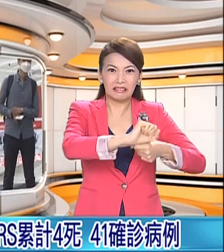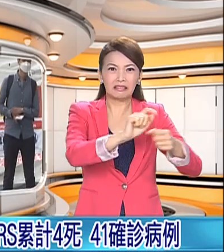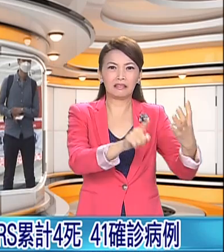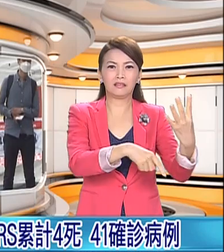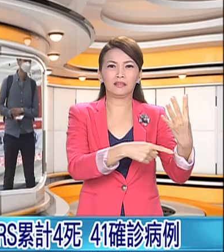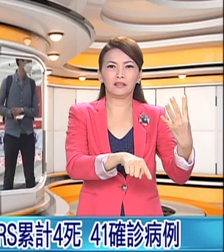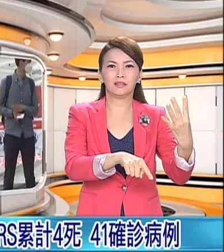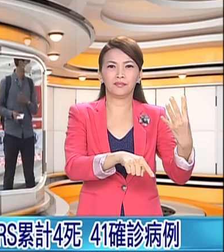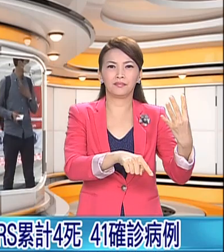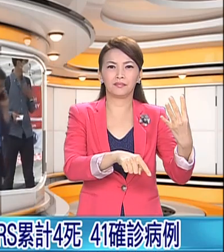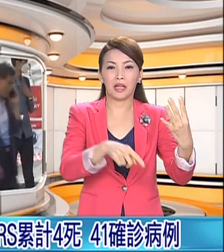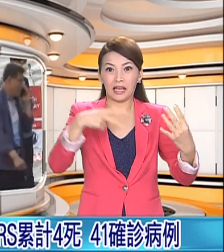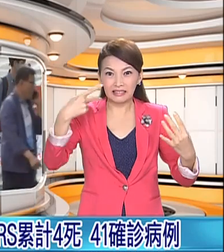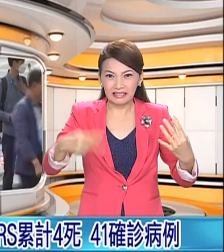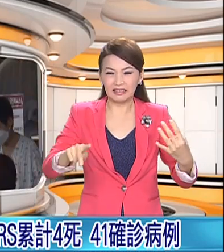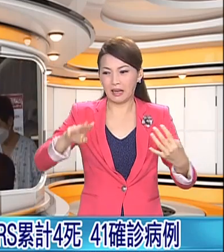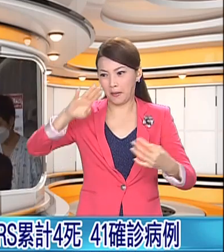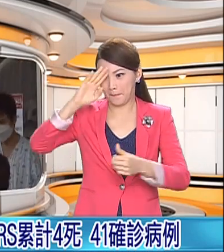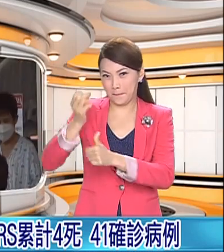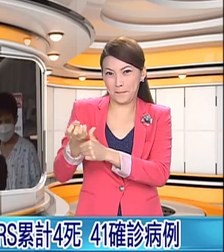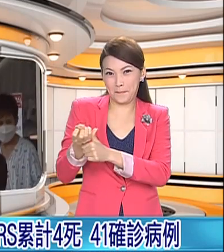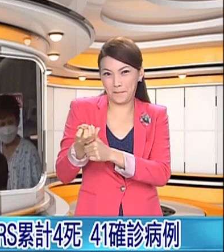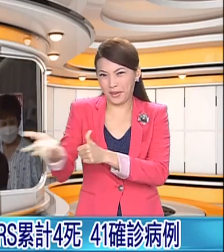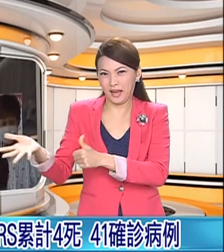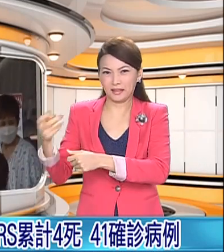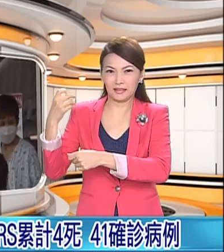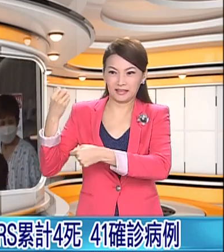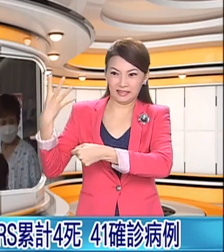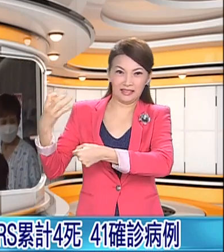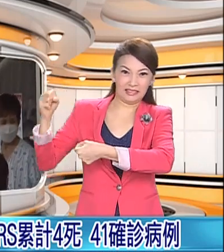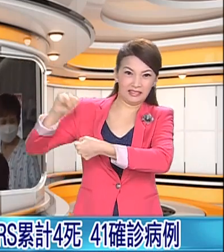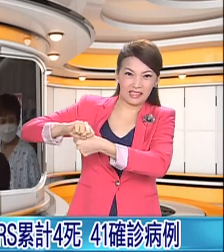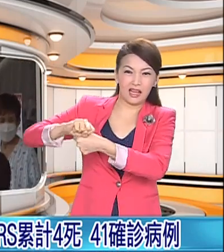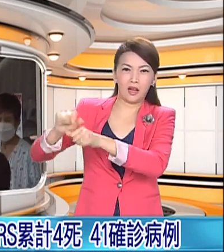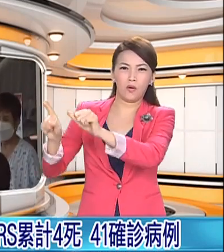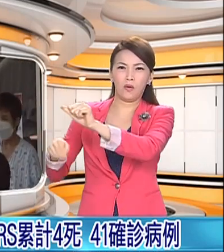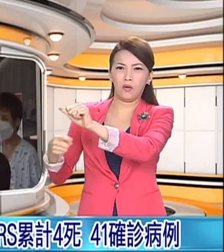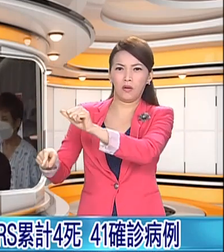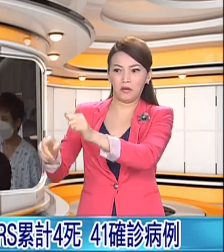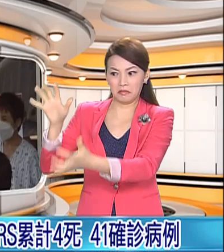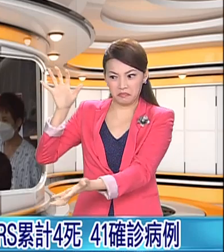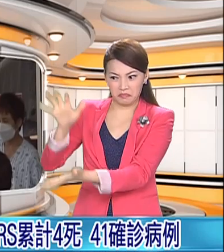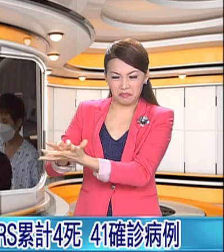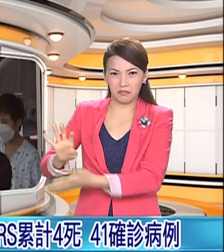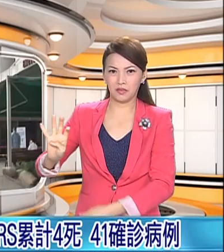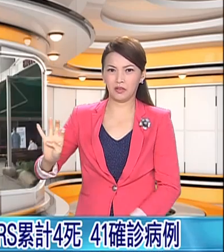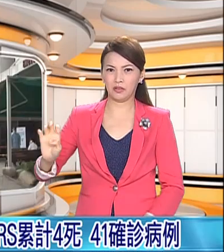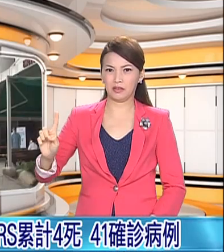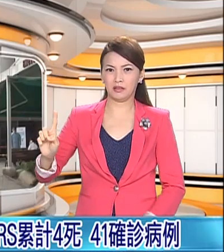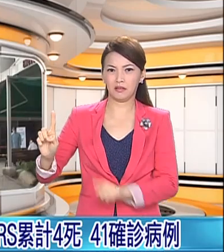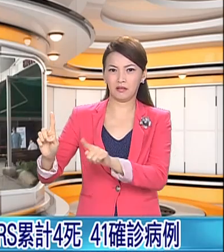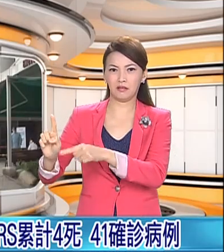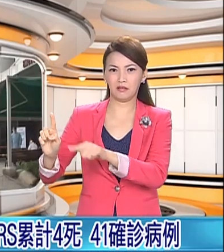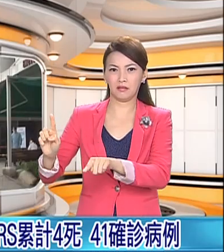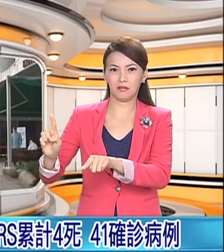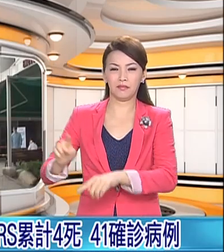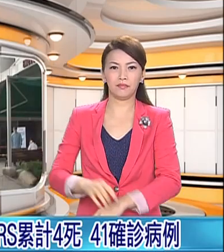了4个人，而确诊病例也在新增5例，达到了41例。